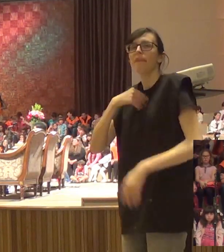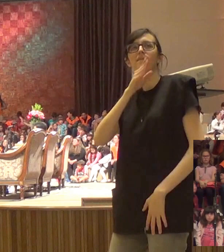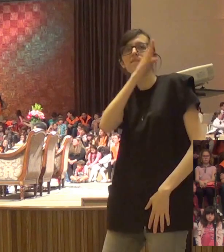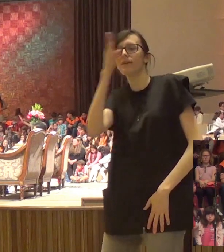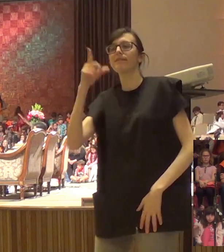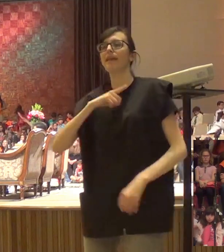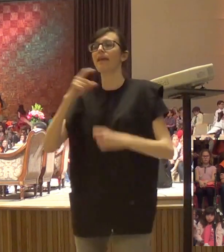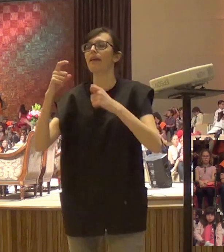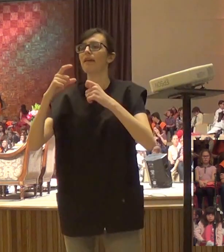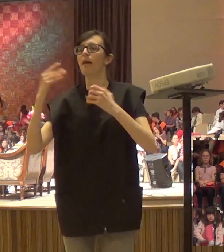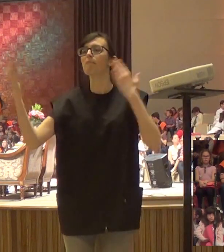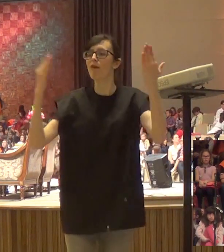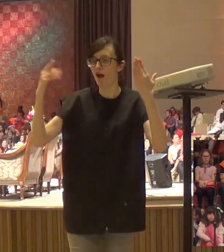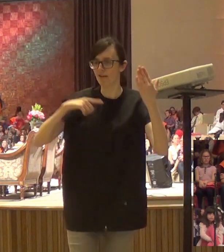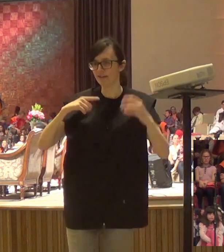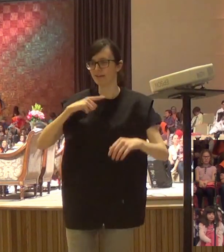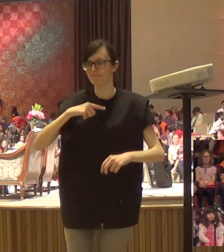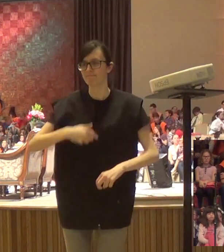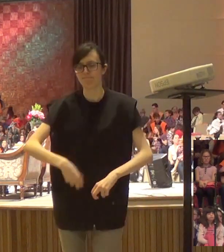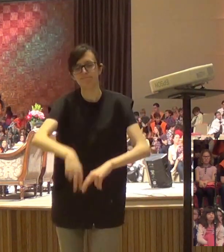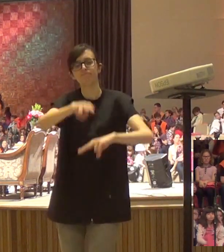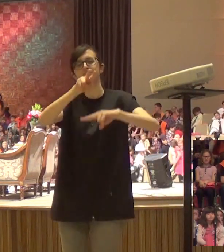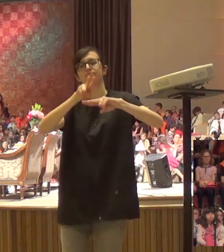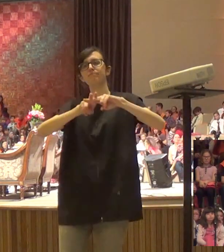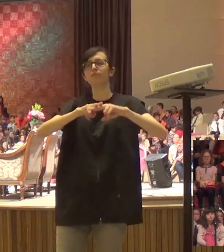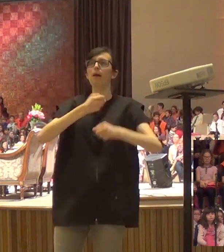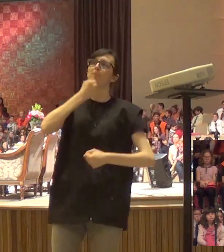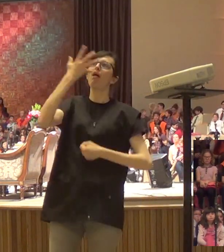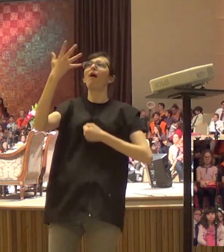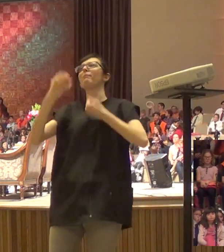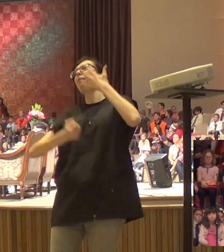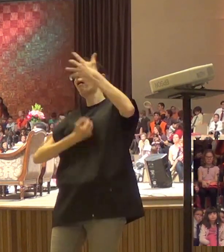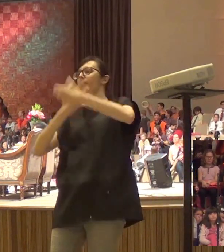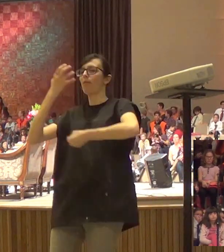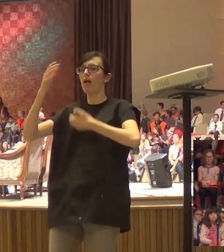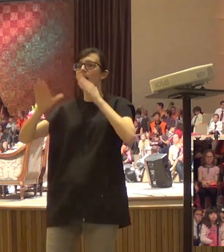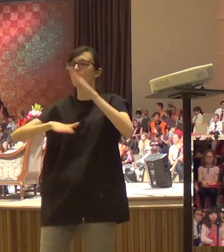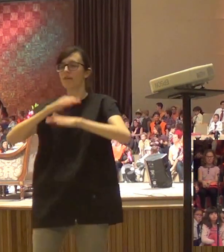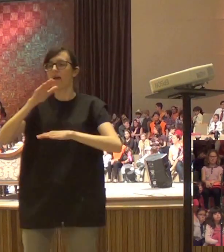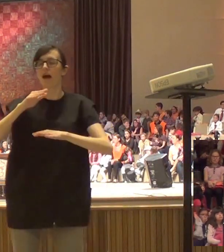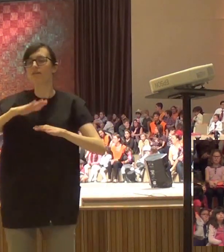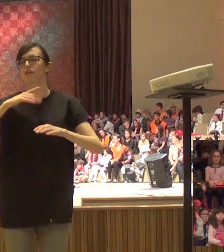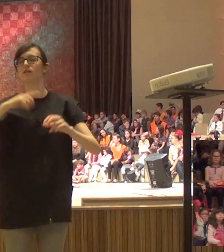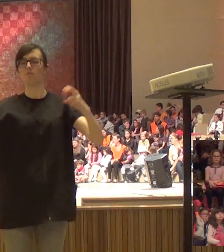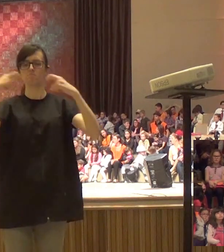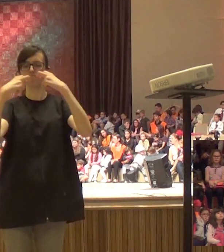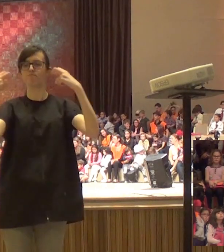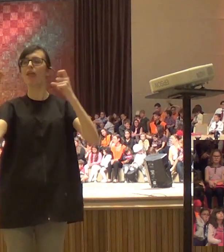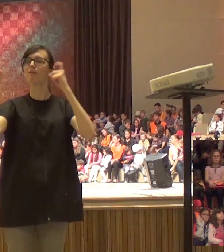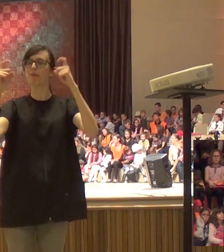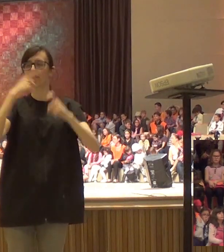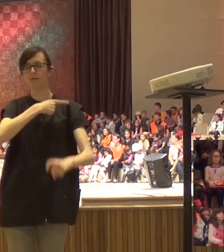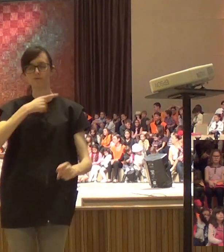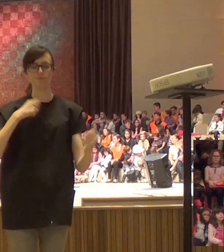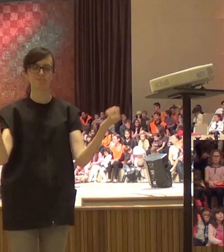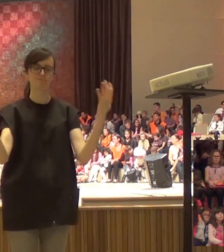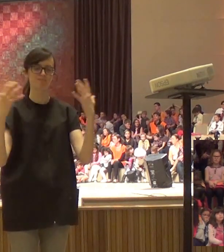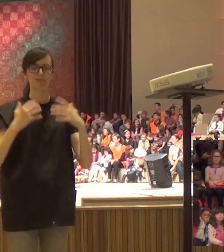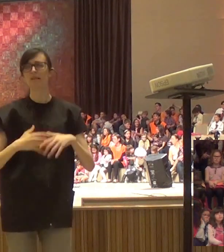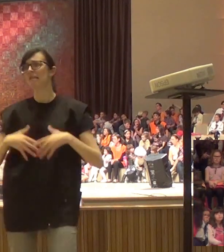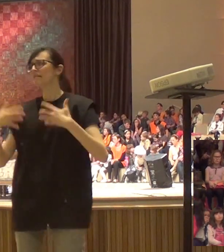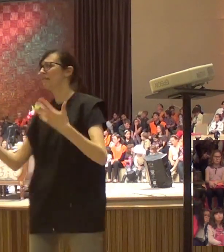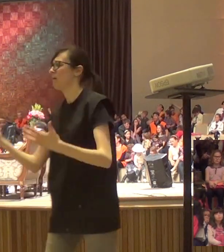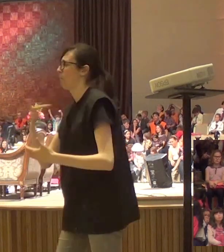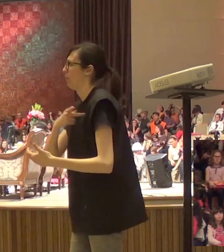Quantas vezes, nós vemos aqui nos consultórios, psicológicos, nos consultórios terapêuticos, nos pastorais, quantas